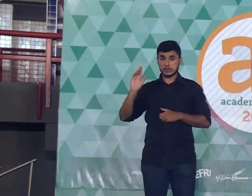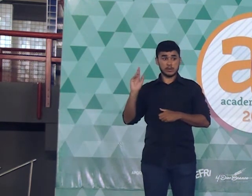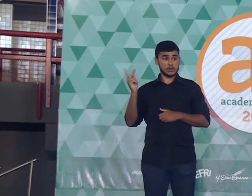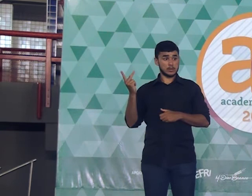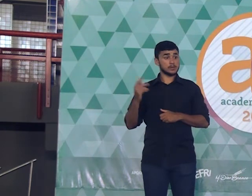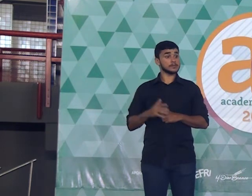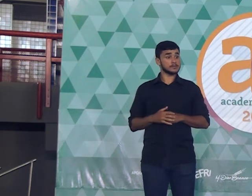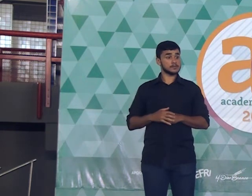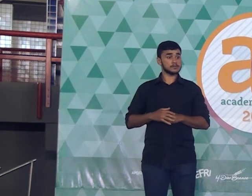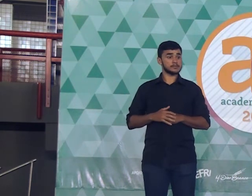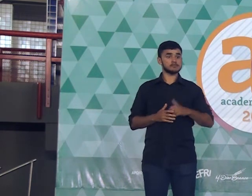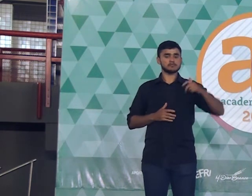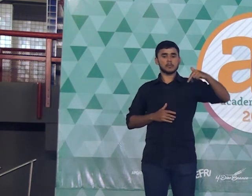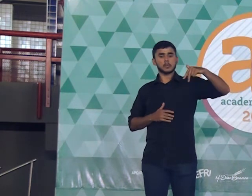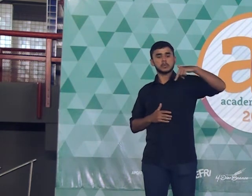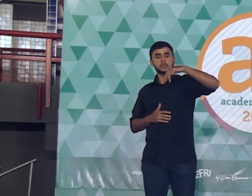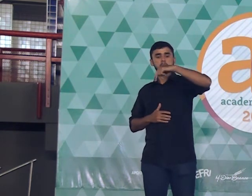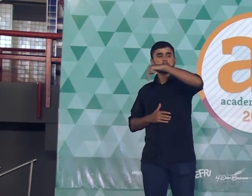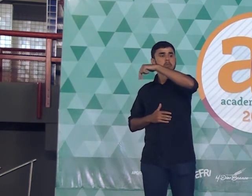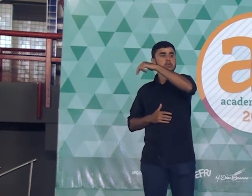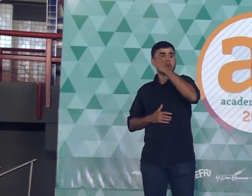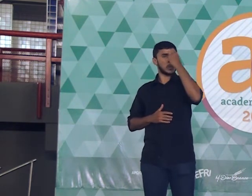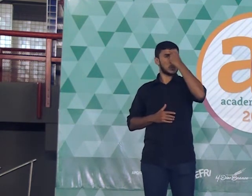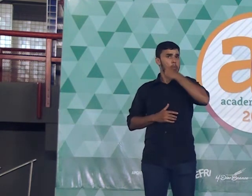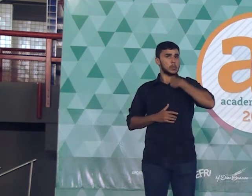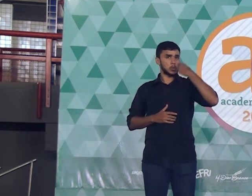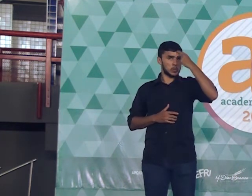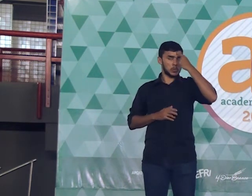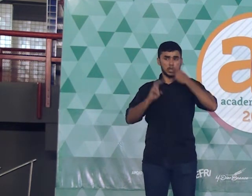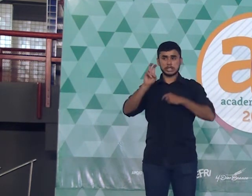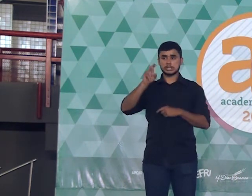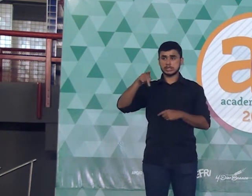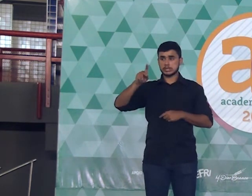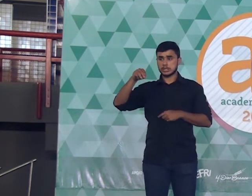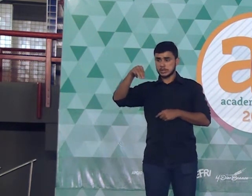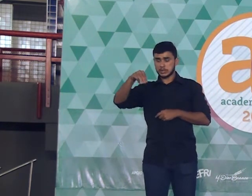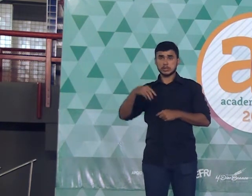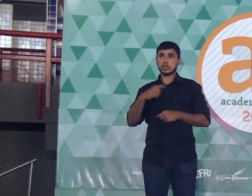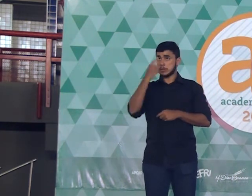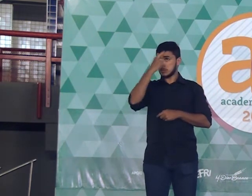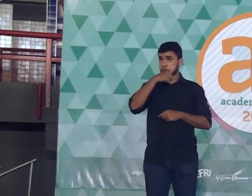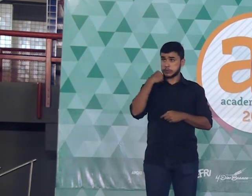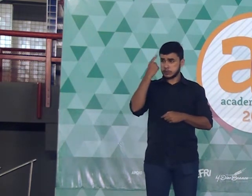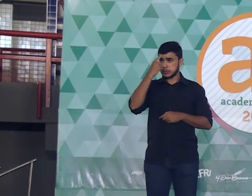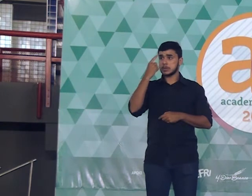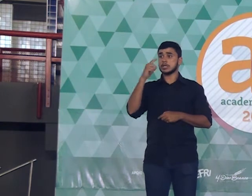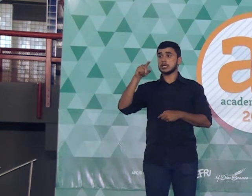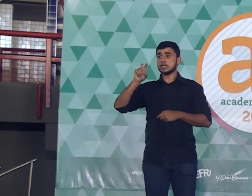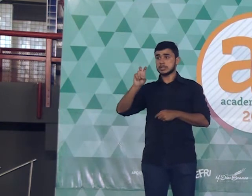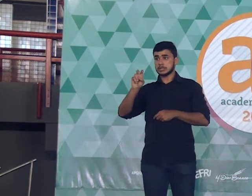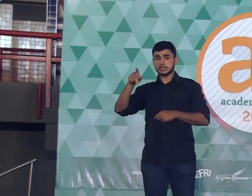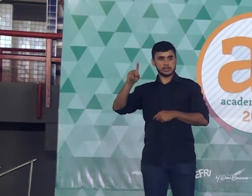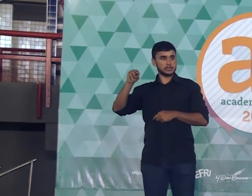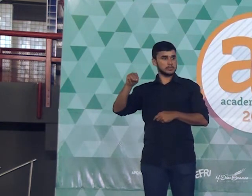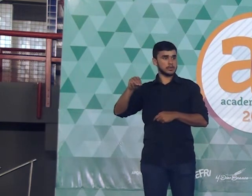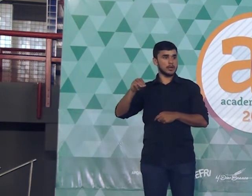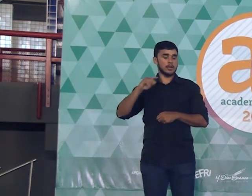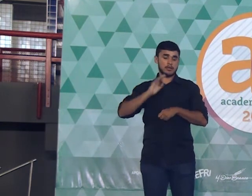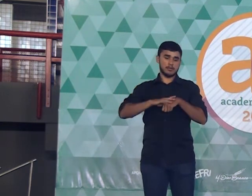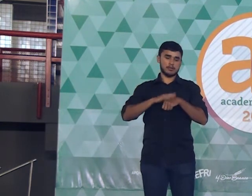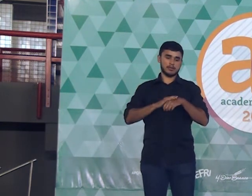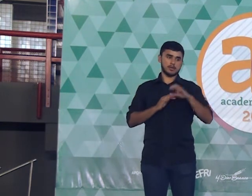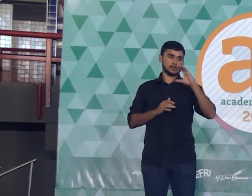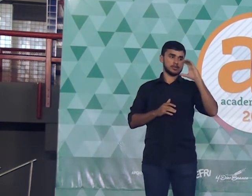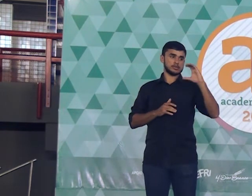você percorrer 5 km a cada hora. Então, a resposta correta daí é a letra C, é a ideia do bom senso.